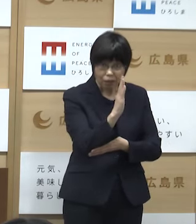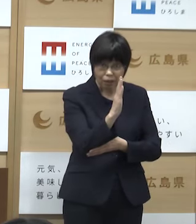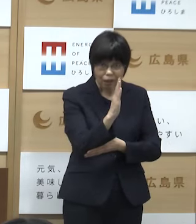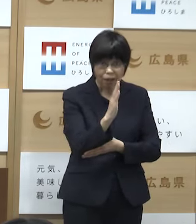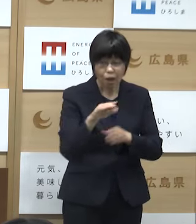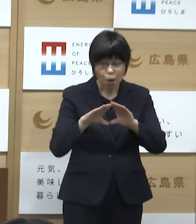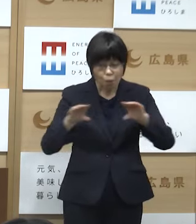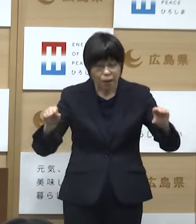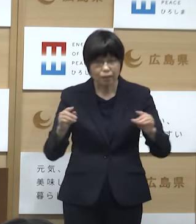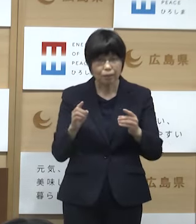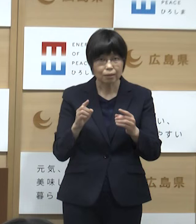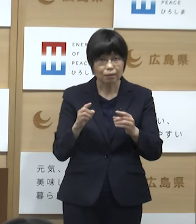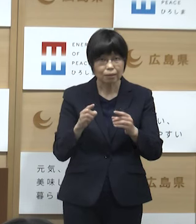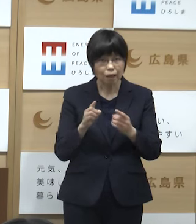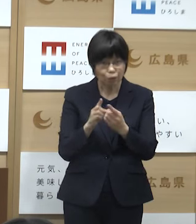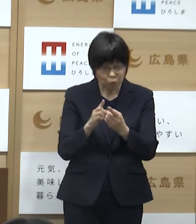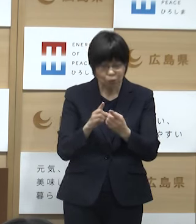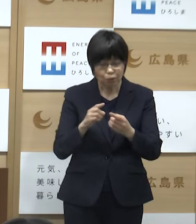とかですね、